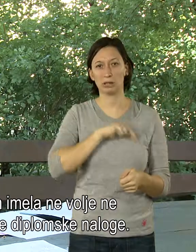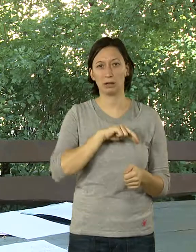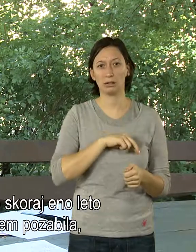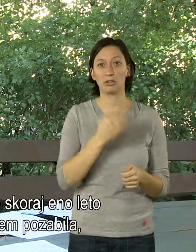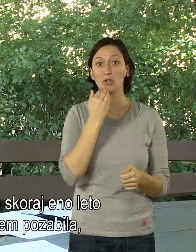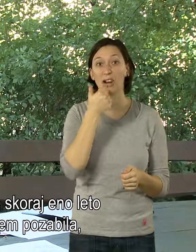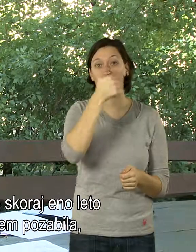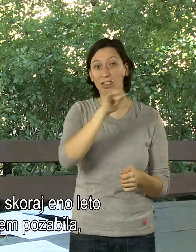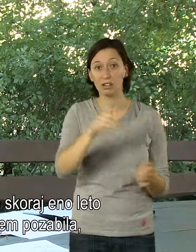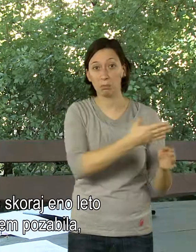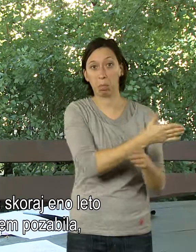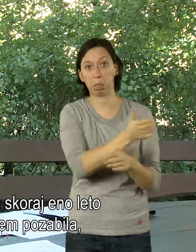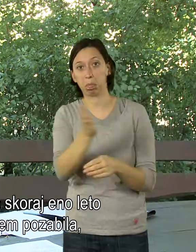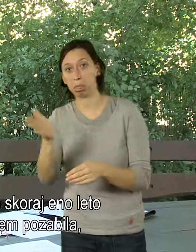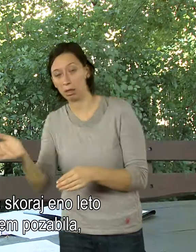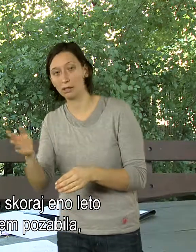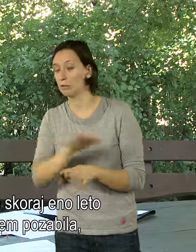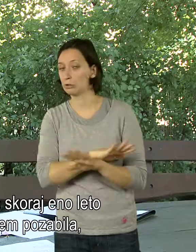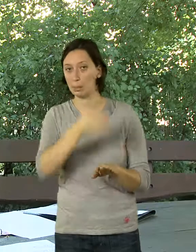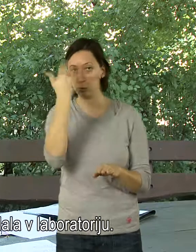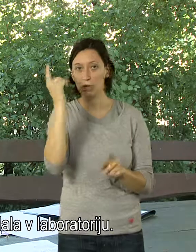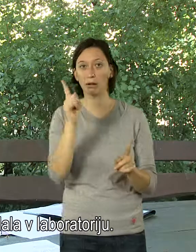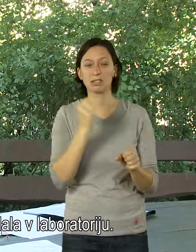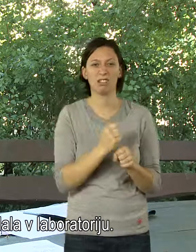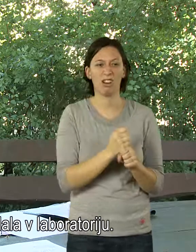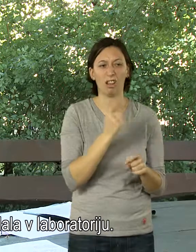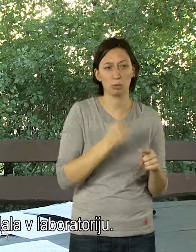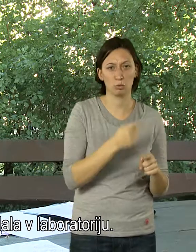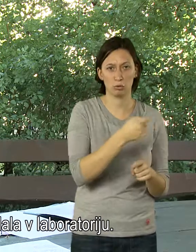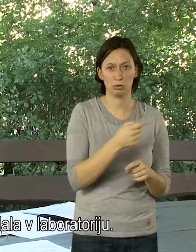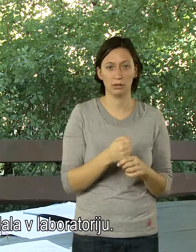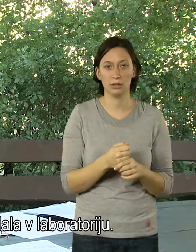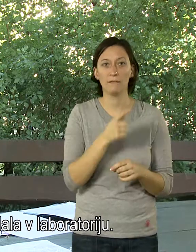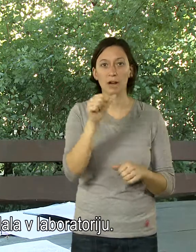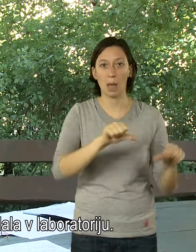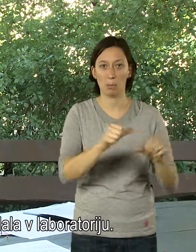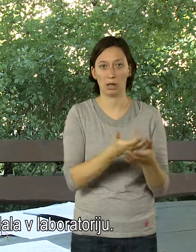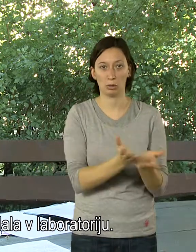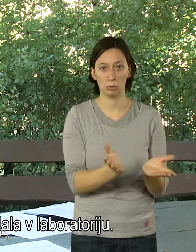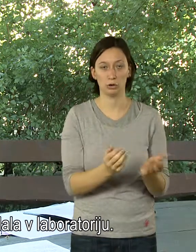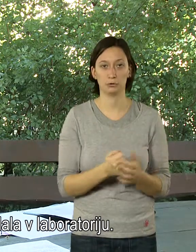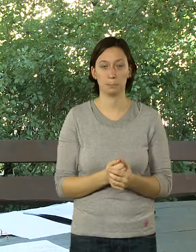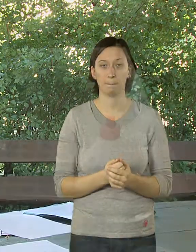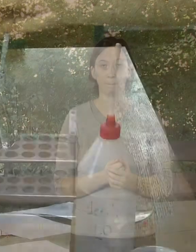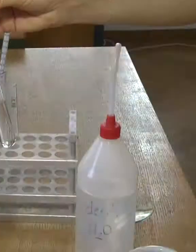je minilo že skoraj 1 leto in sem povsem pozabila, kaj sem točno delala v laboratoriju.